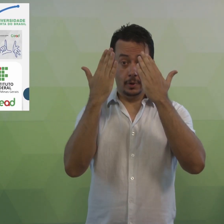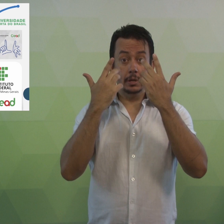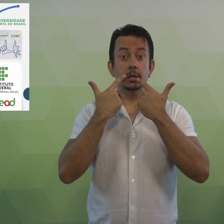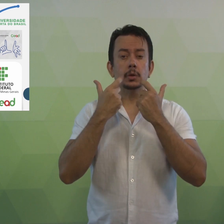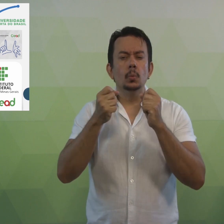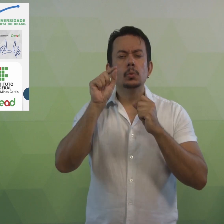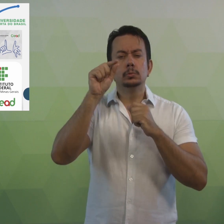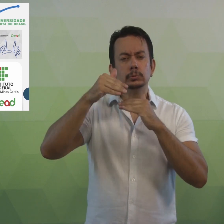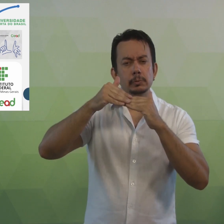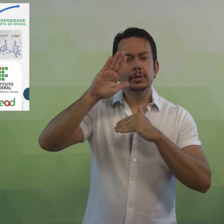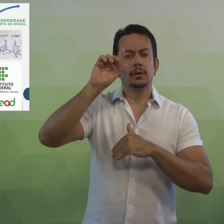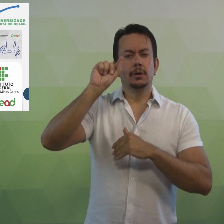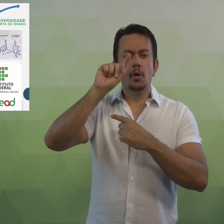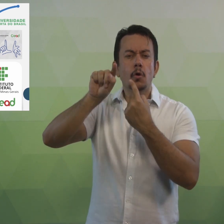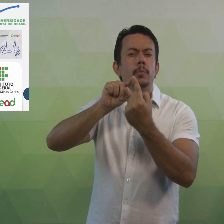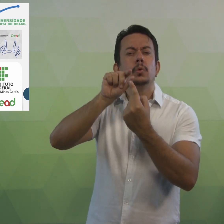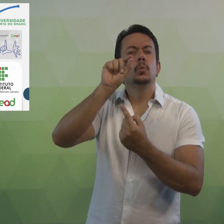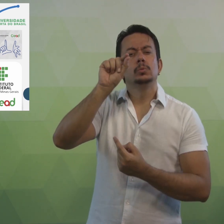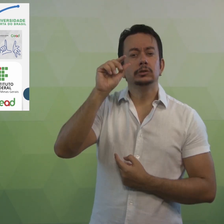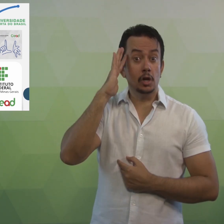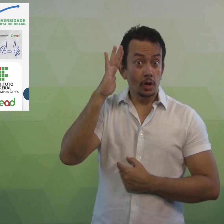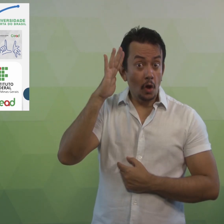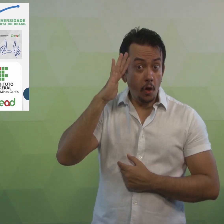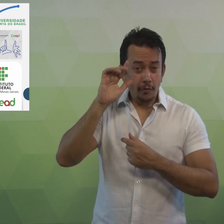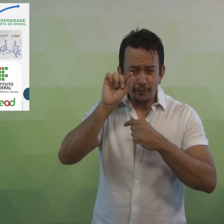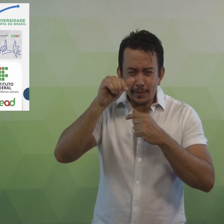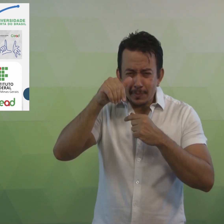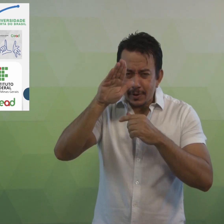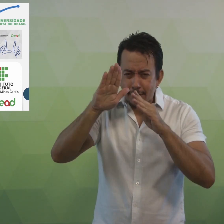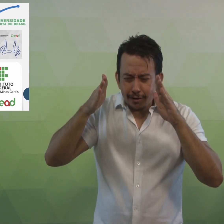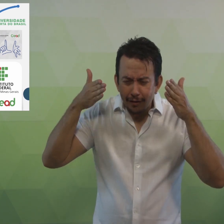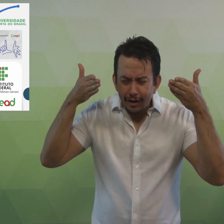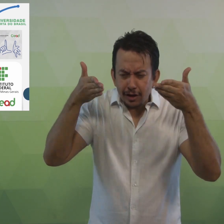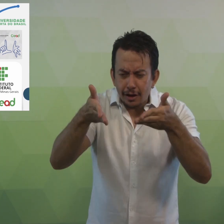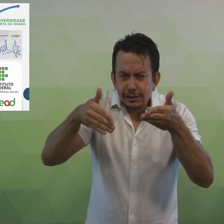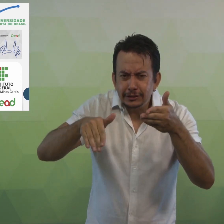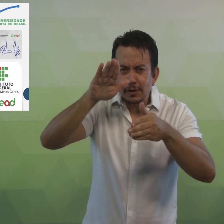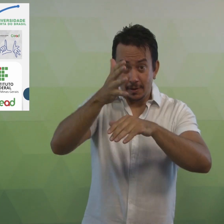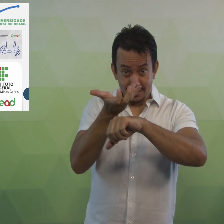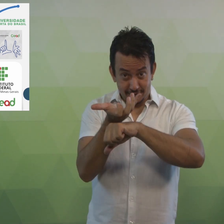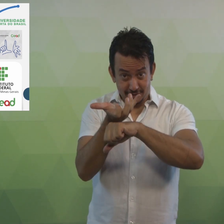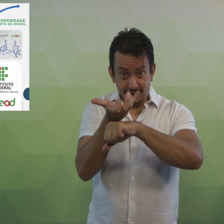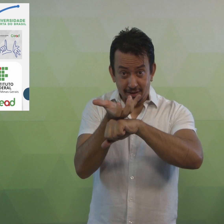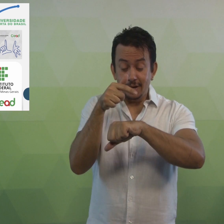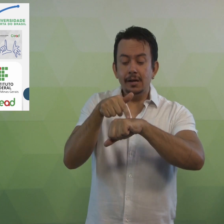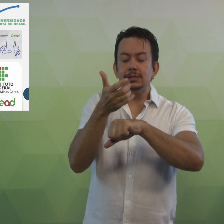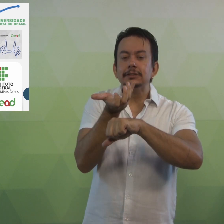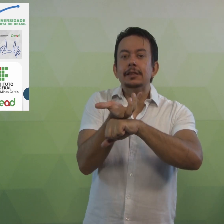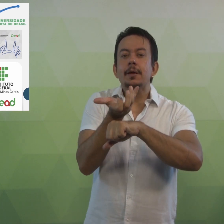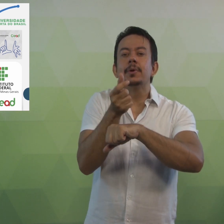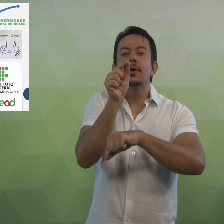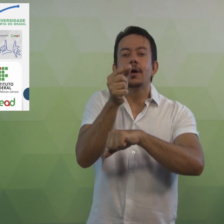Então, na psicologia linguística, o que nós podemos observar é o foco dessas duas